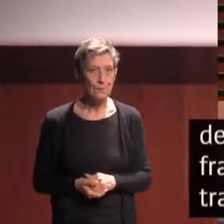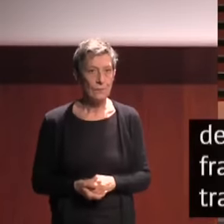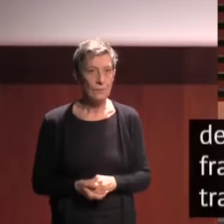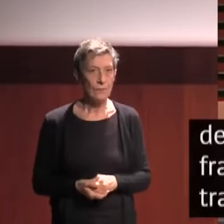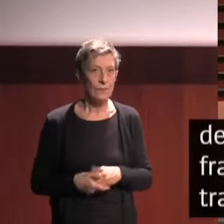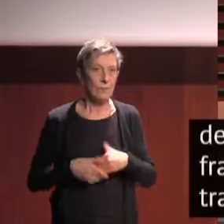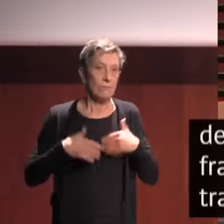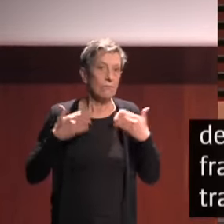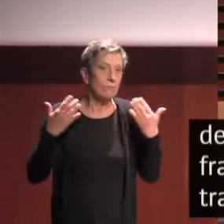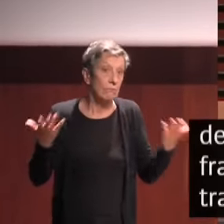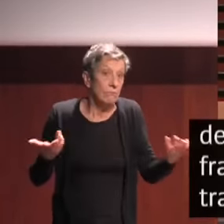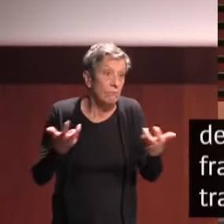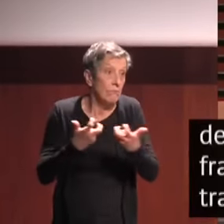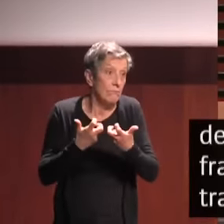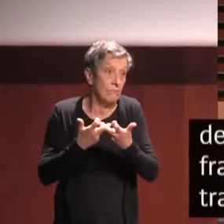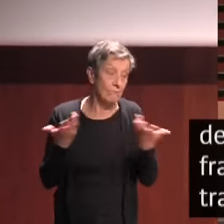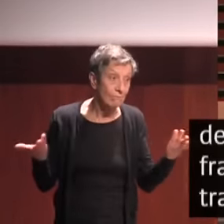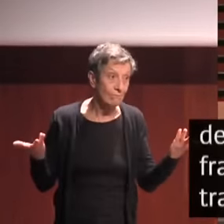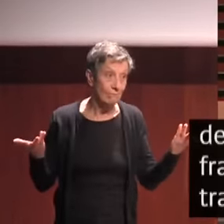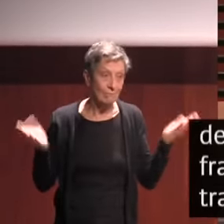C'est un exemple